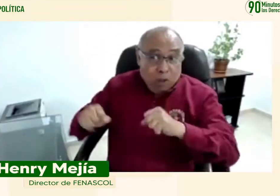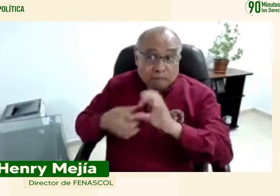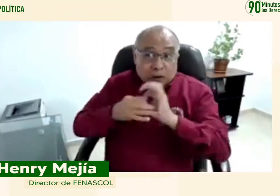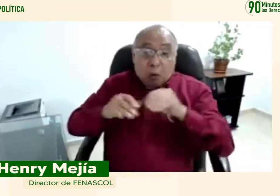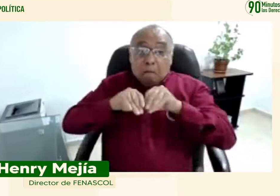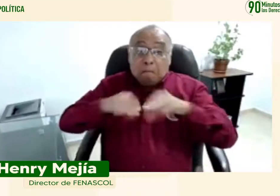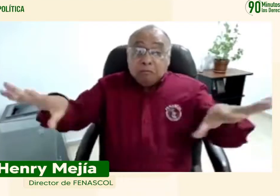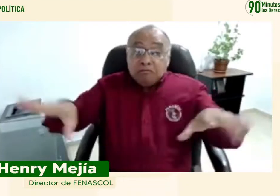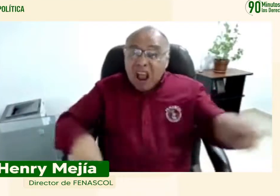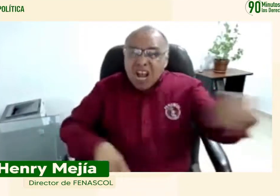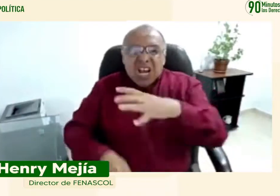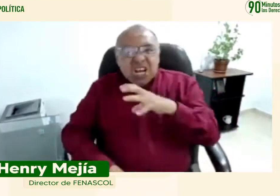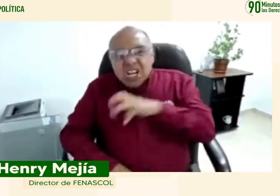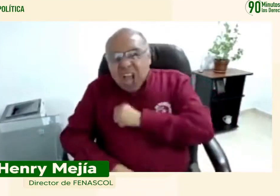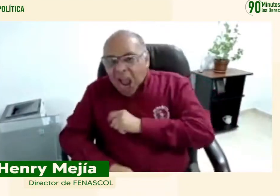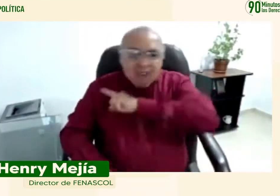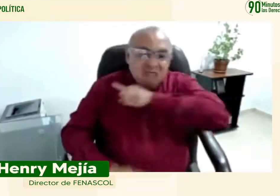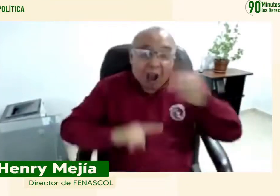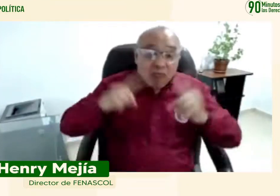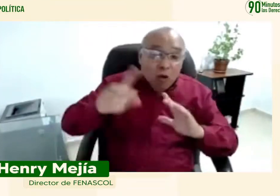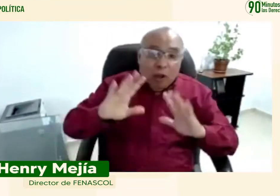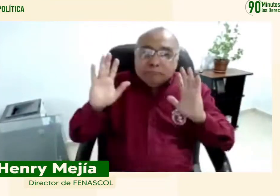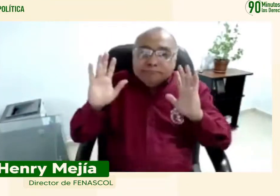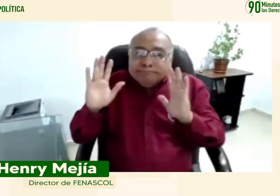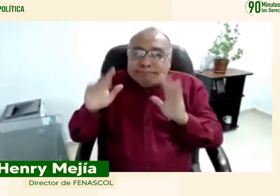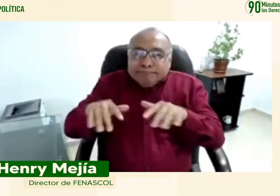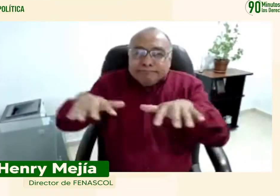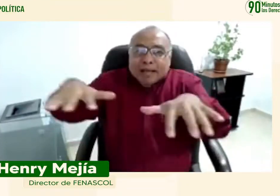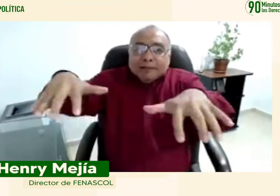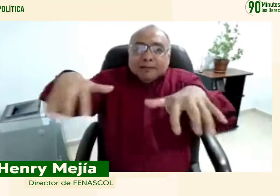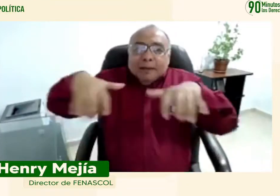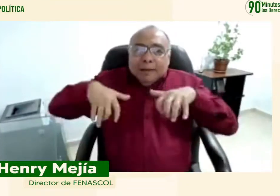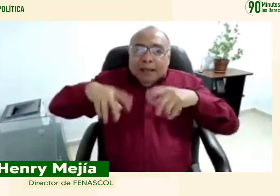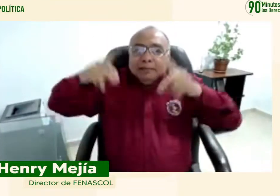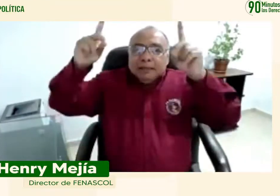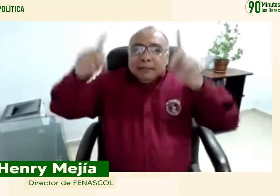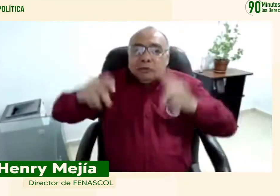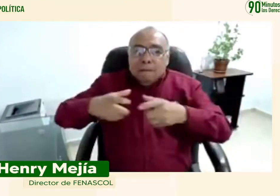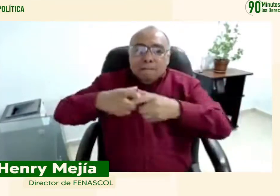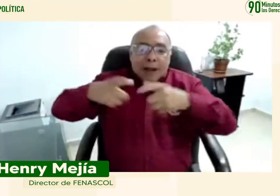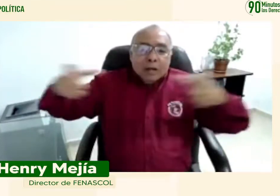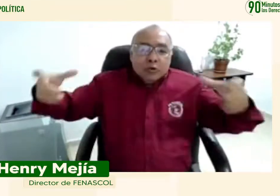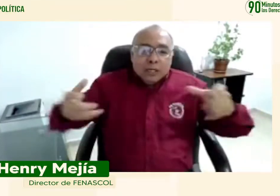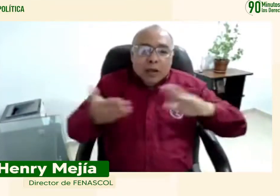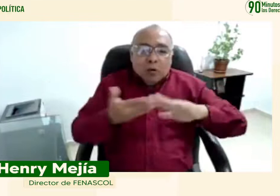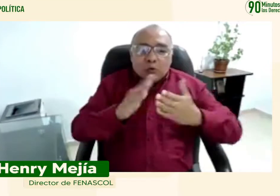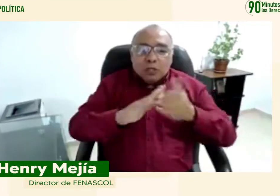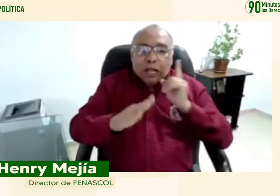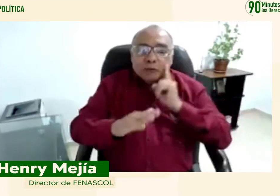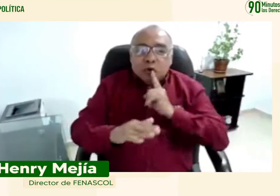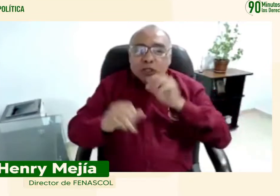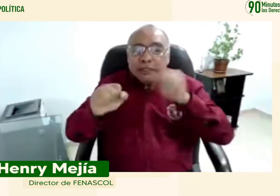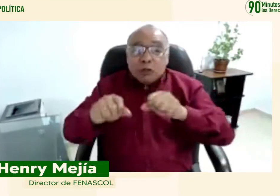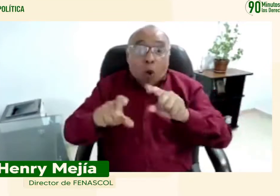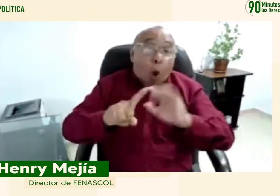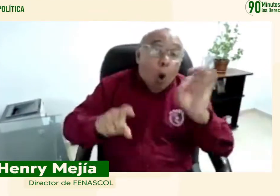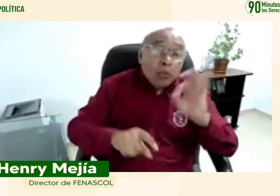hacer entonces podemos hacerlo de pronto algunos van a estar en desacuerdo algunos si algunos no pero la asamblea decide